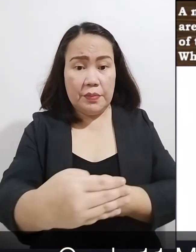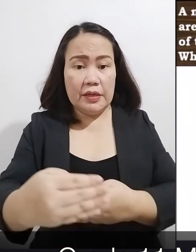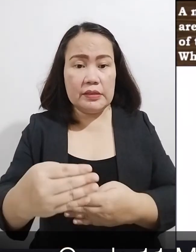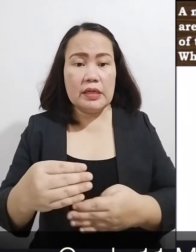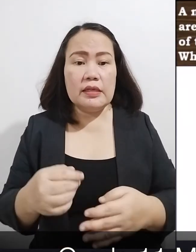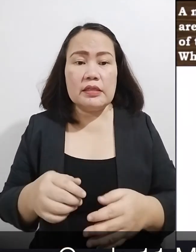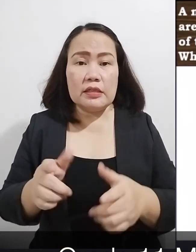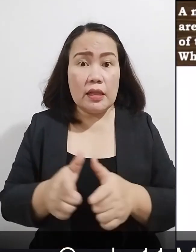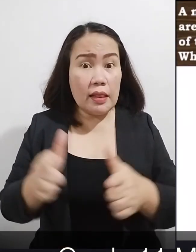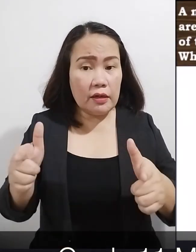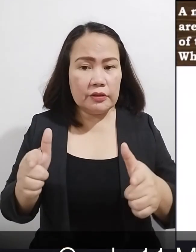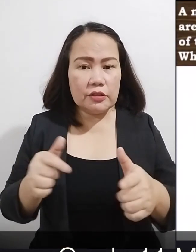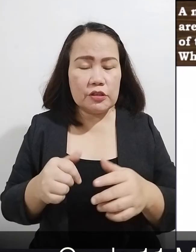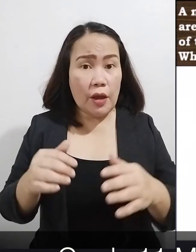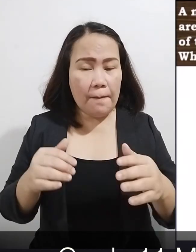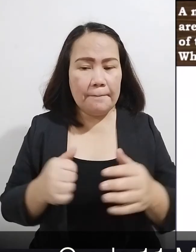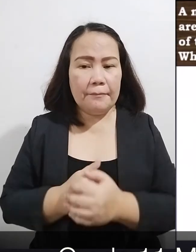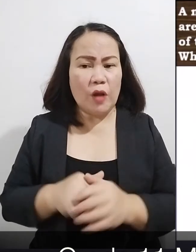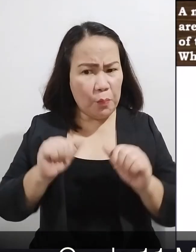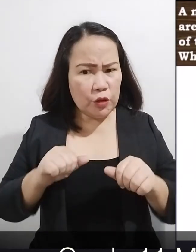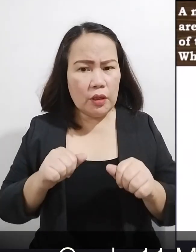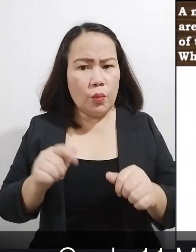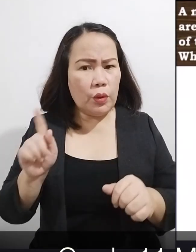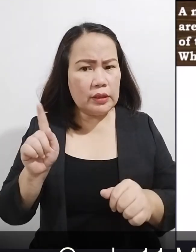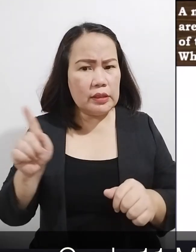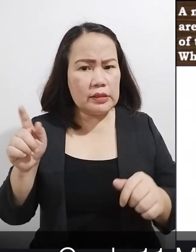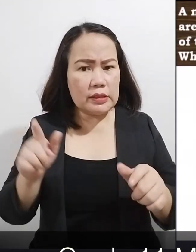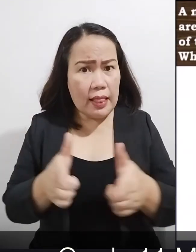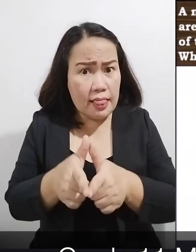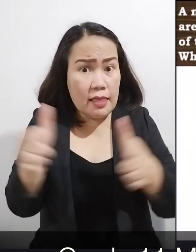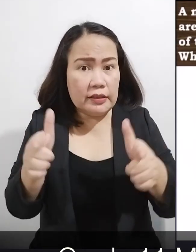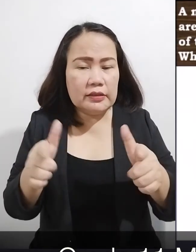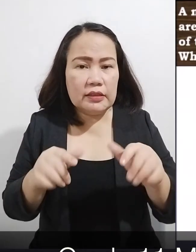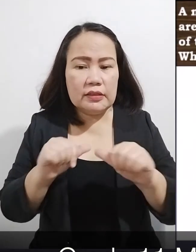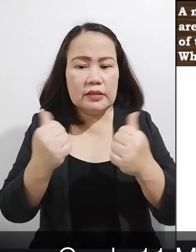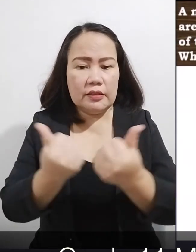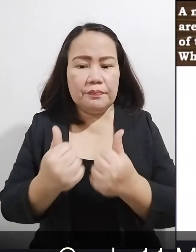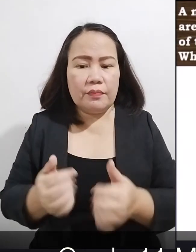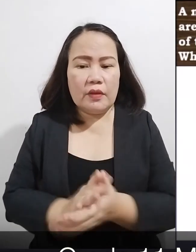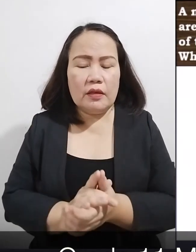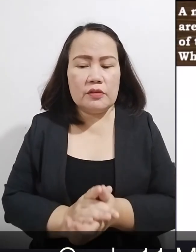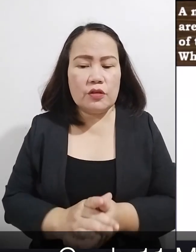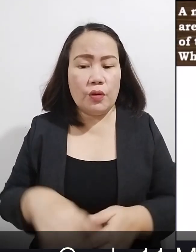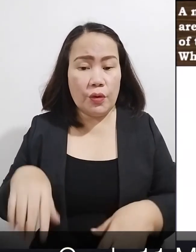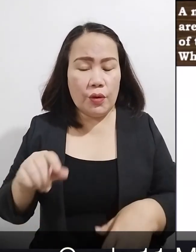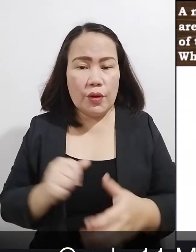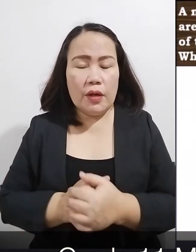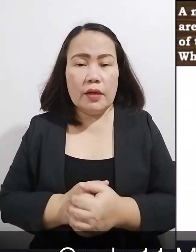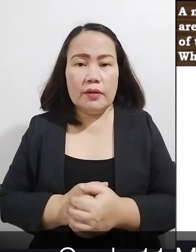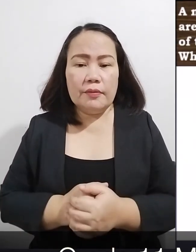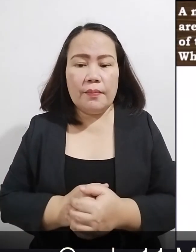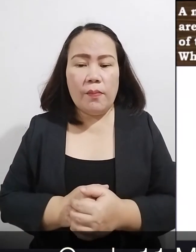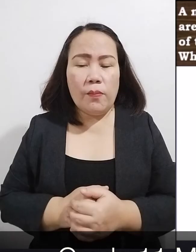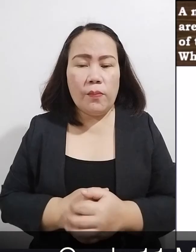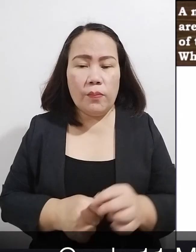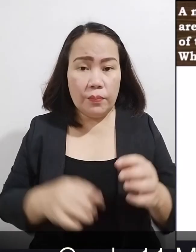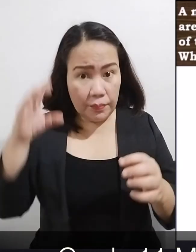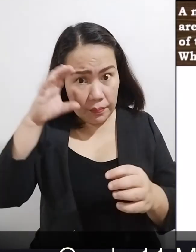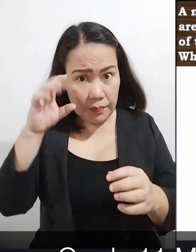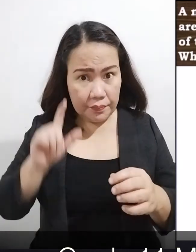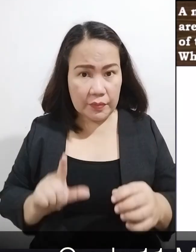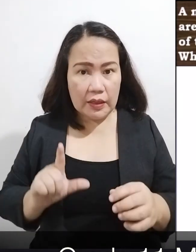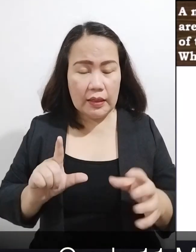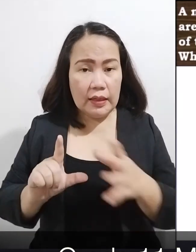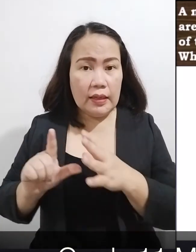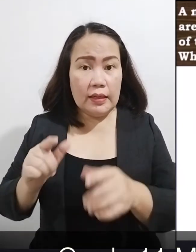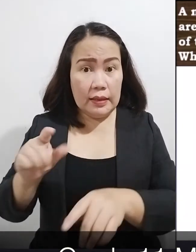Ang kailangan nating hanapin sa problem na ito ay yung dimensions ng rectangle, yung kanyang length at width na magbibigay ng pinakamalaking possible